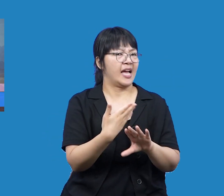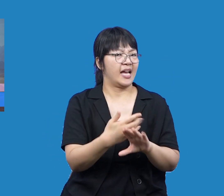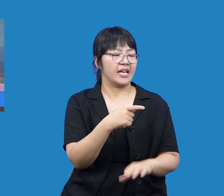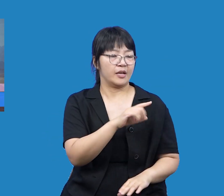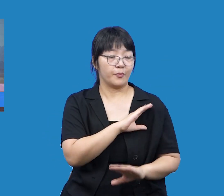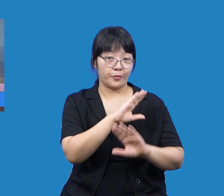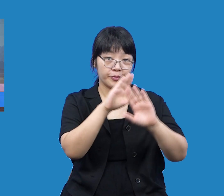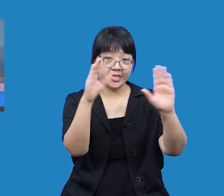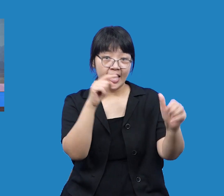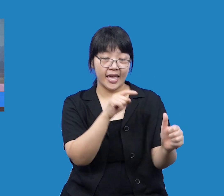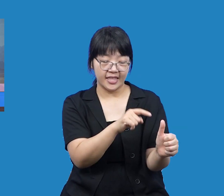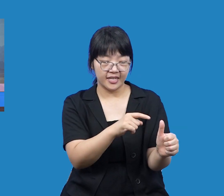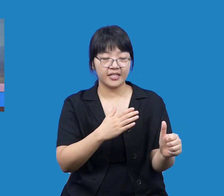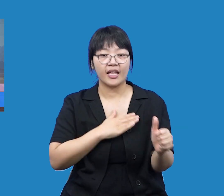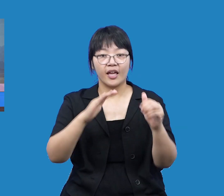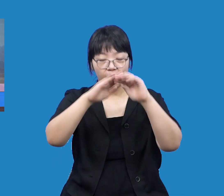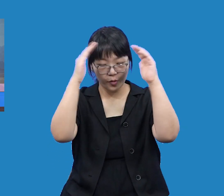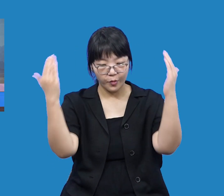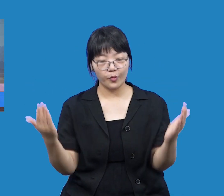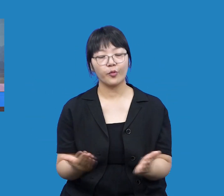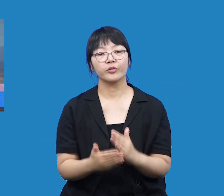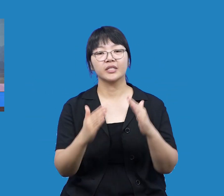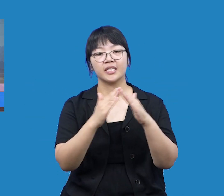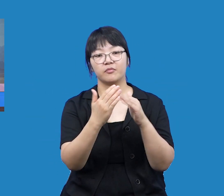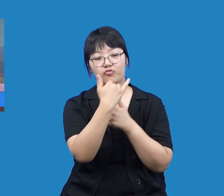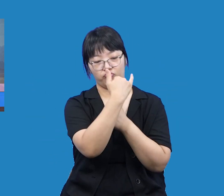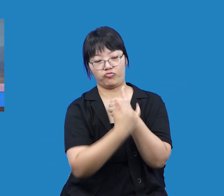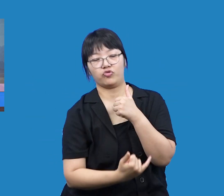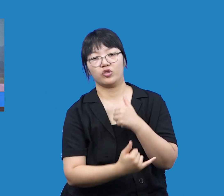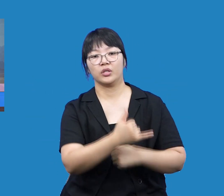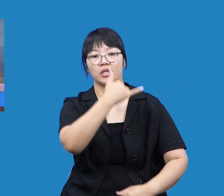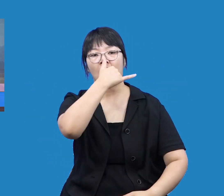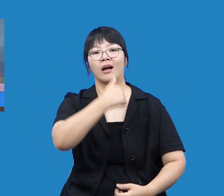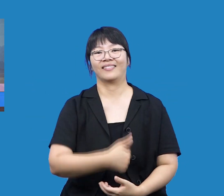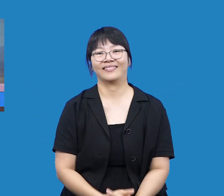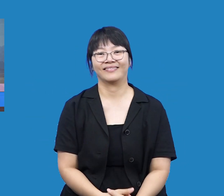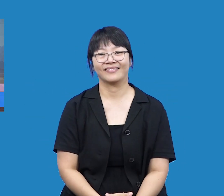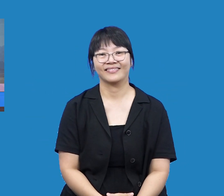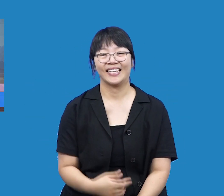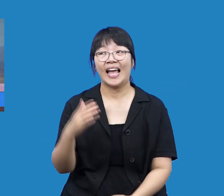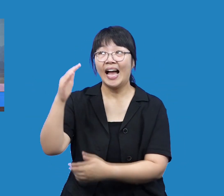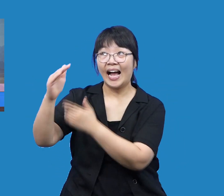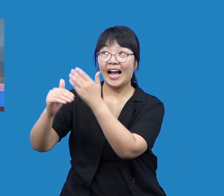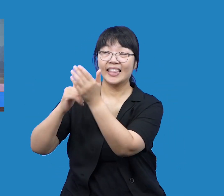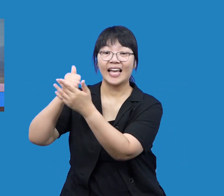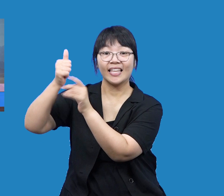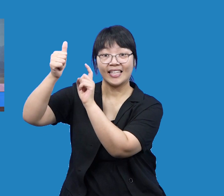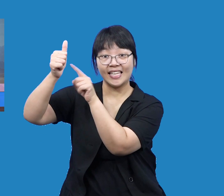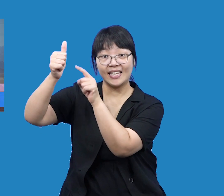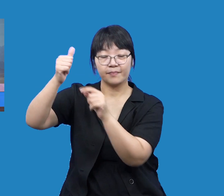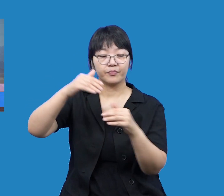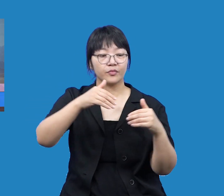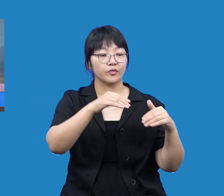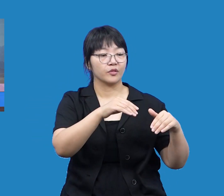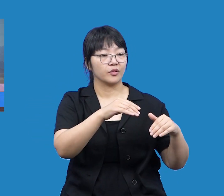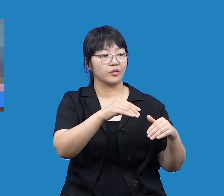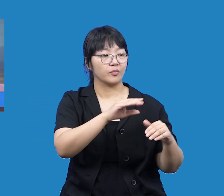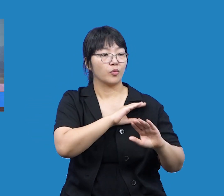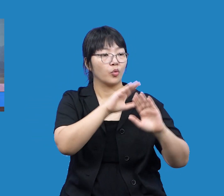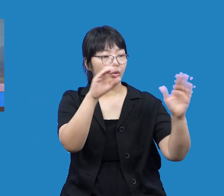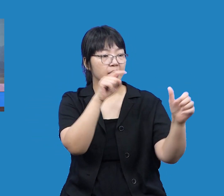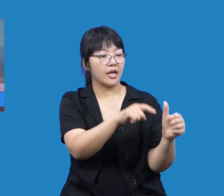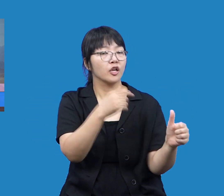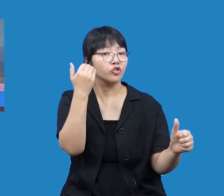그는 내 온 집에 충성함이라. 우선 여기서 하나님이 모세를 가리켜서 내 종이다 이렇게